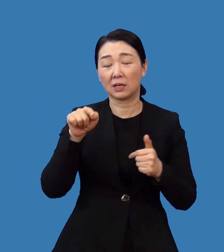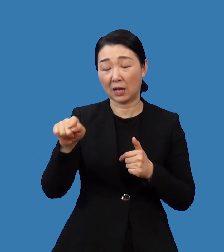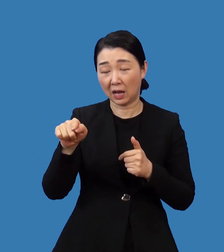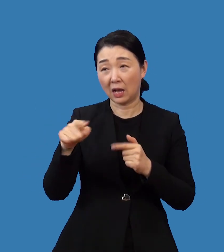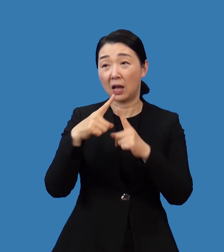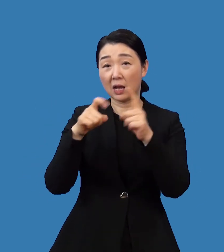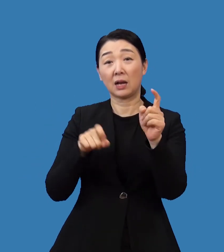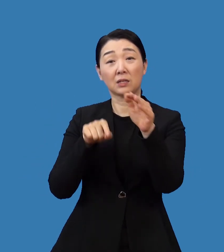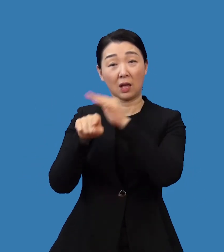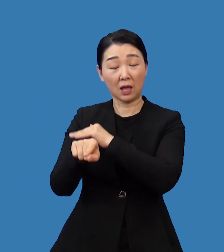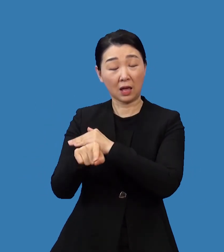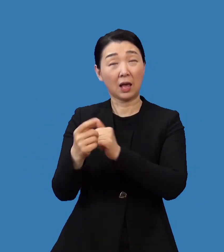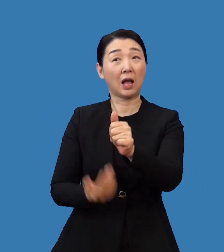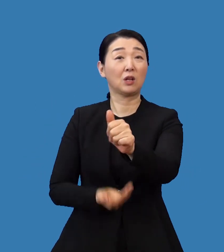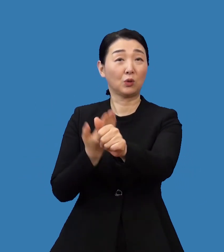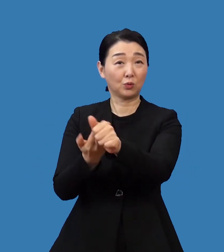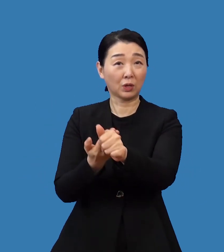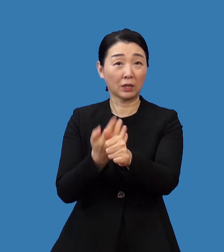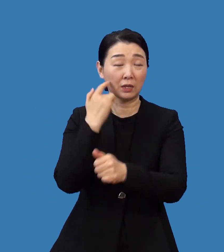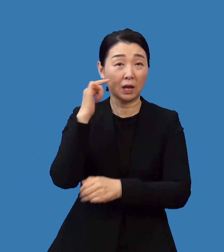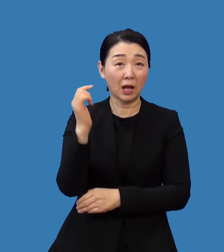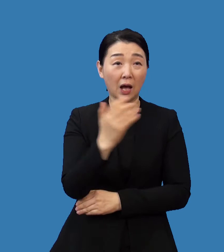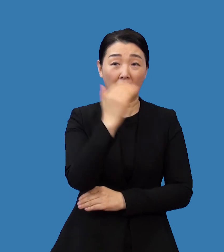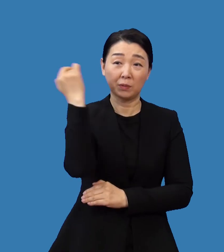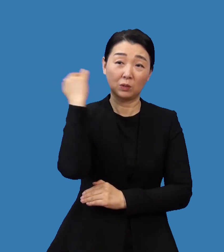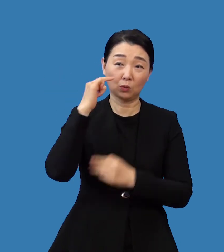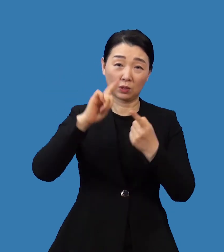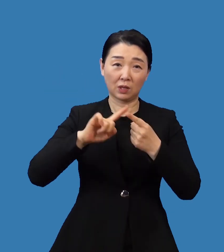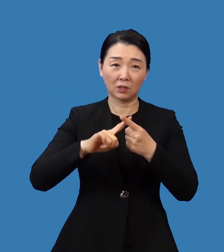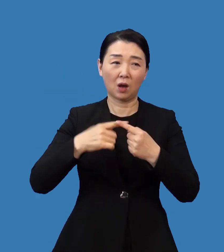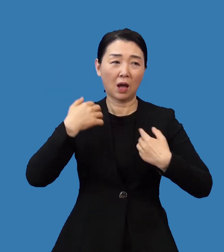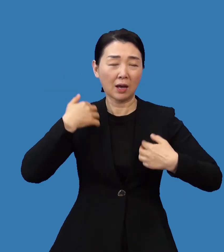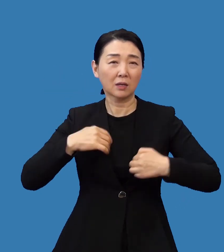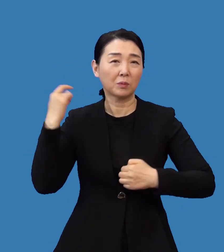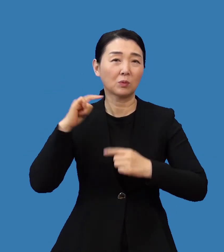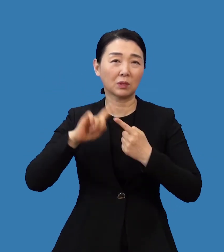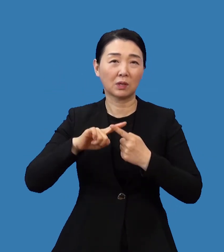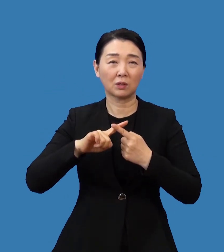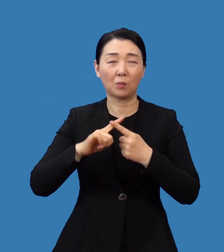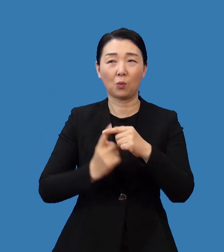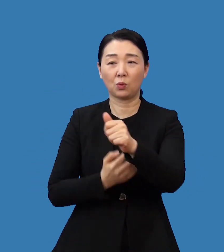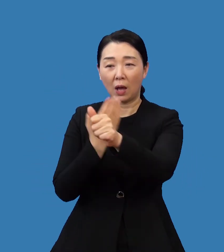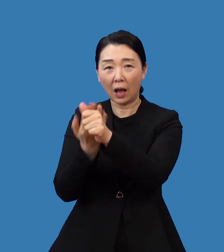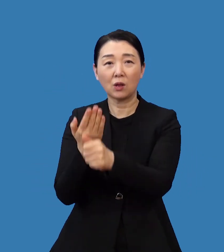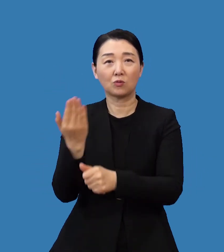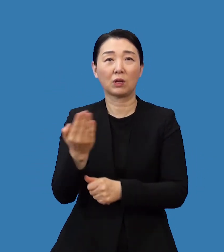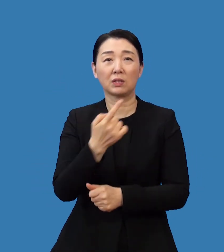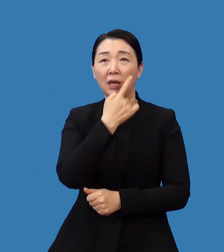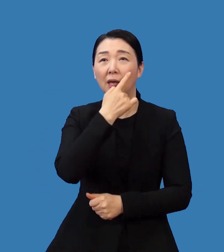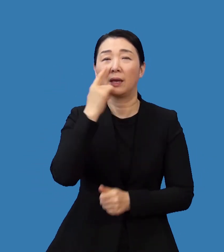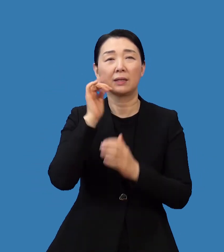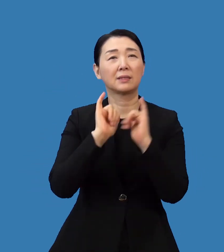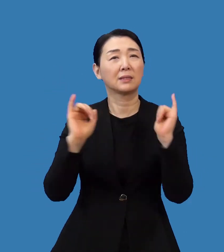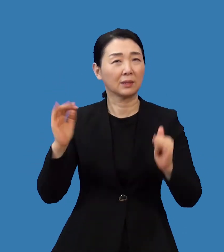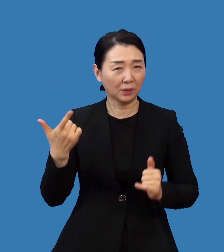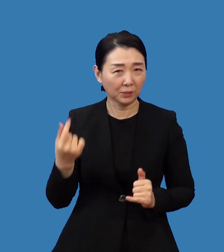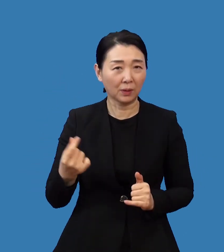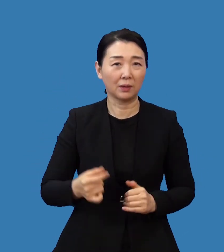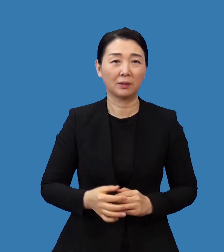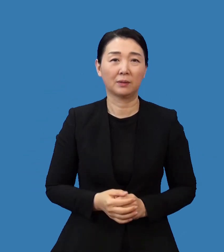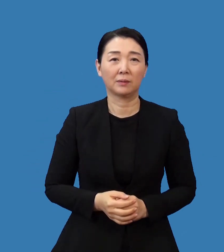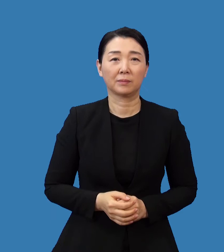고하자. 이 아름다운 소식을, 기쁜 소식을 고하자. 이게 증인이 되는 것이죠. 그들이 증인이 되는